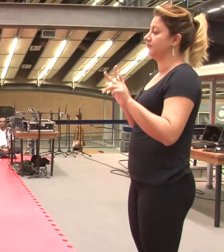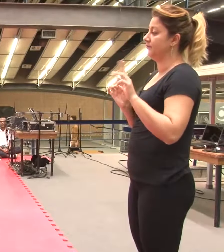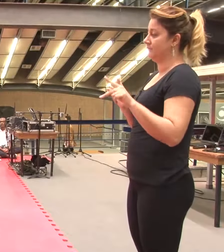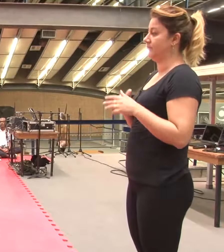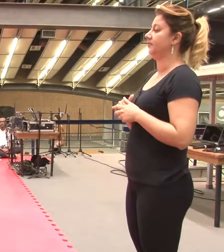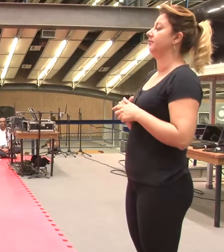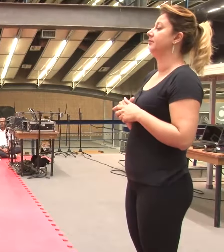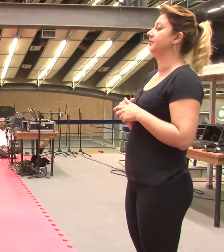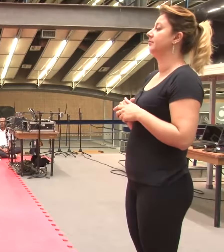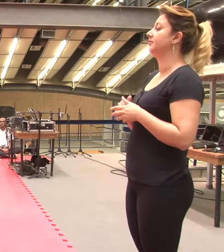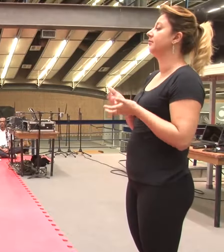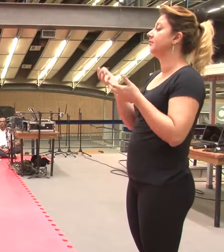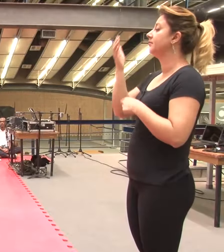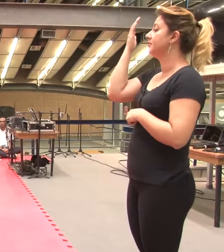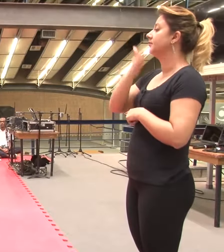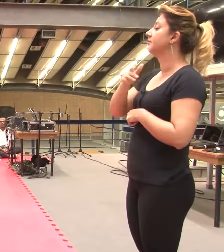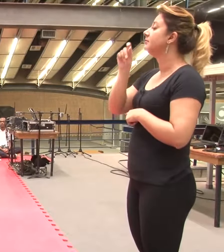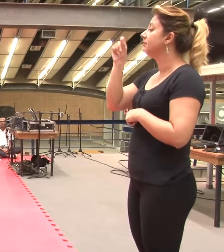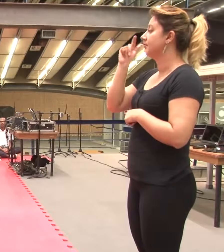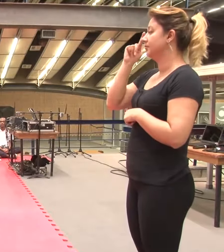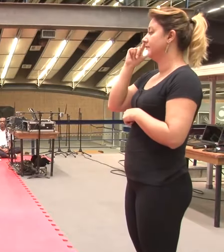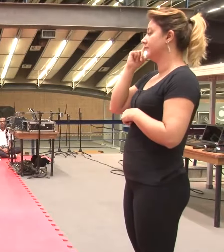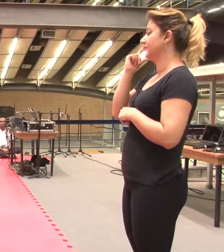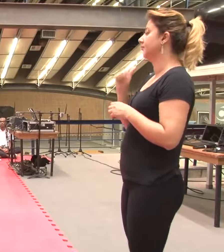Mais do que isso, eles querem provar os perigos.